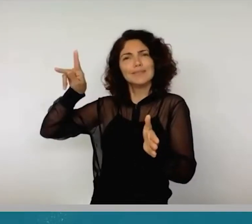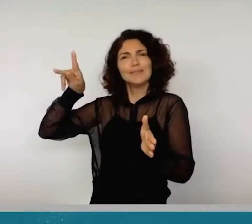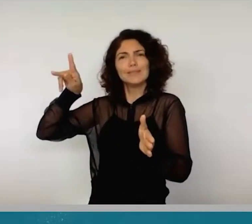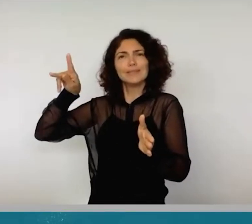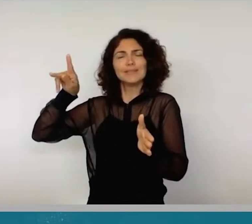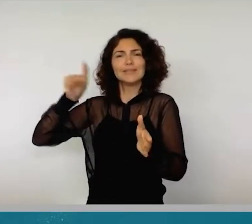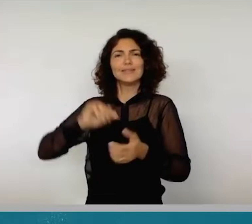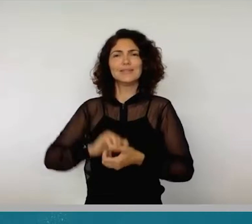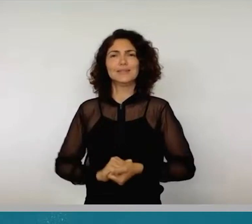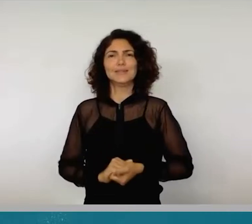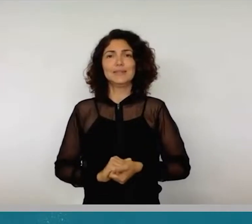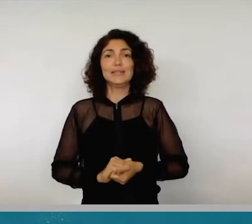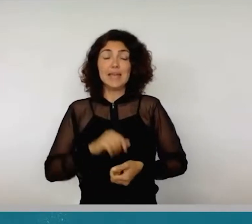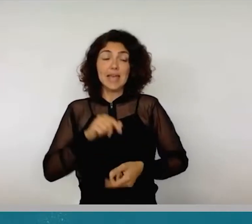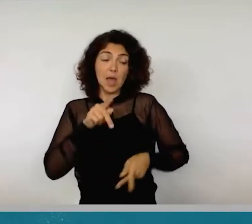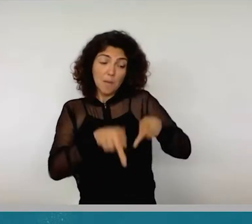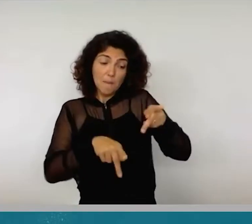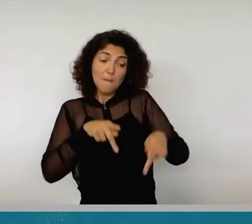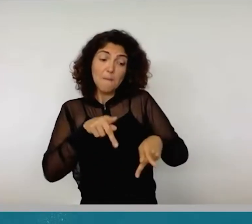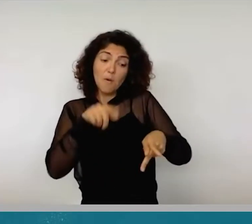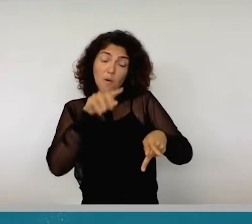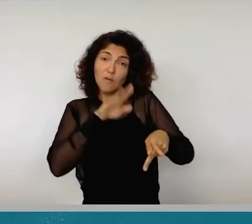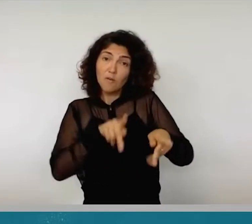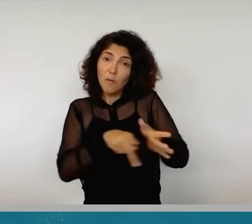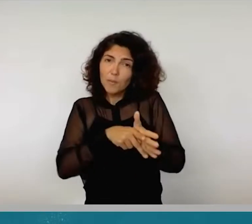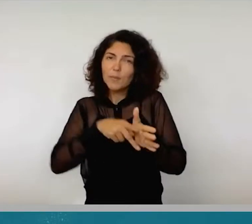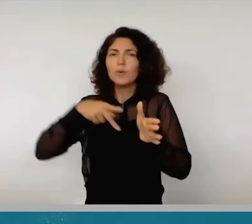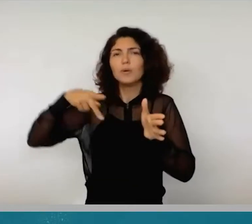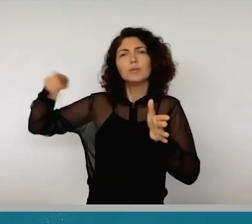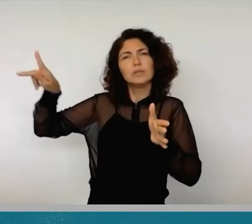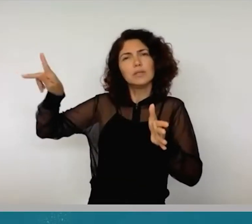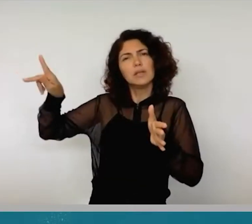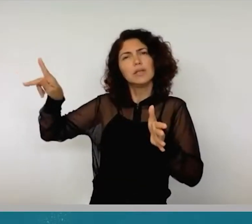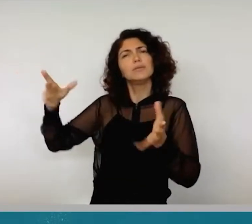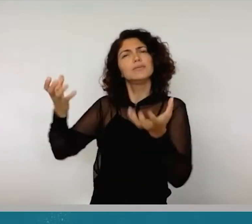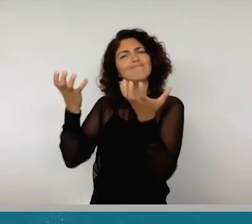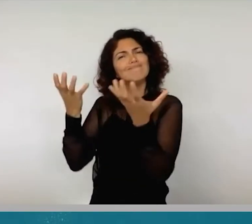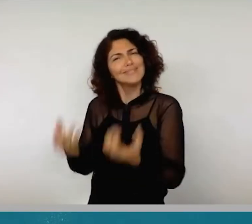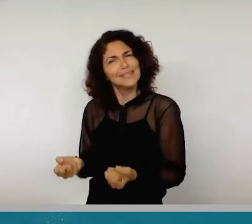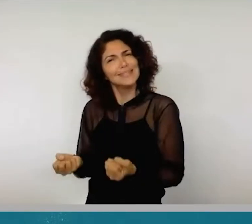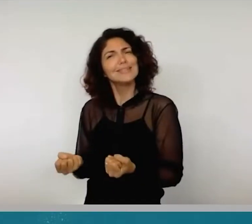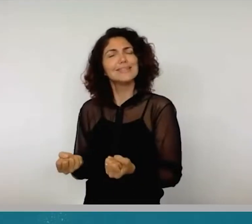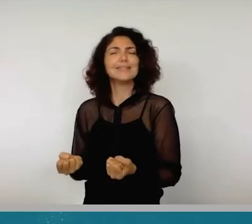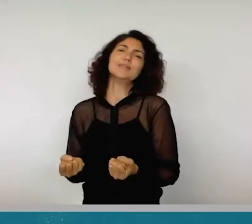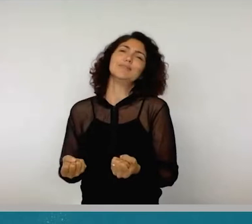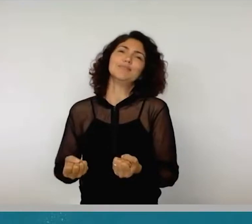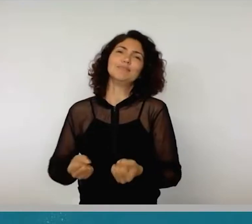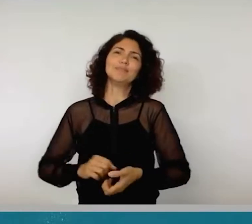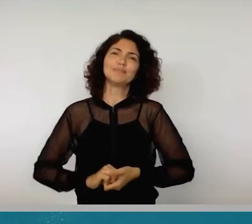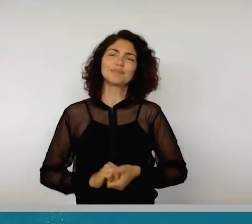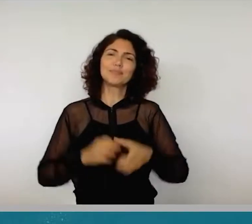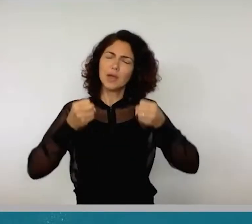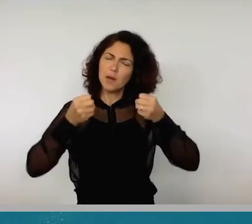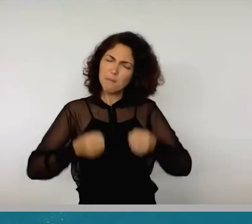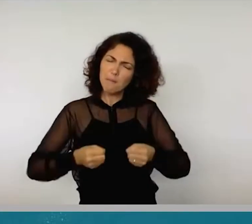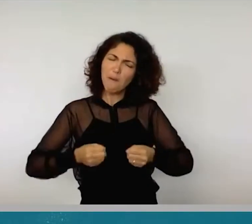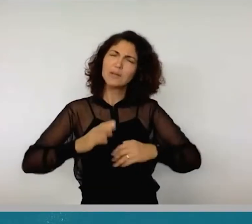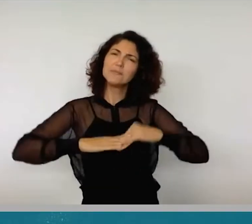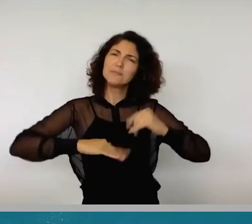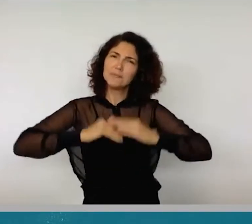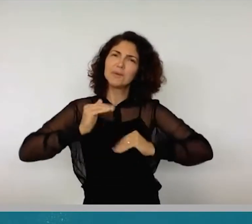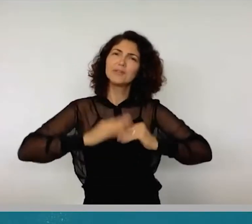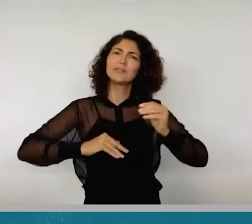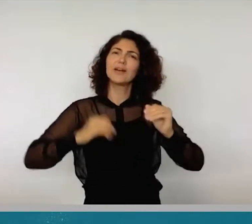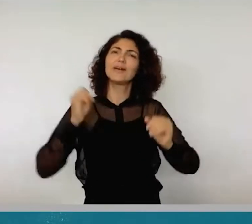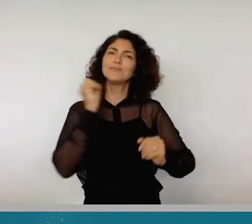nova lei e atendê-la e praticá-la. Então, é dentro desse contexto que nós